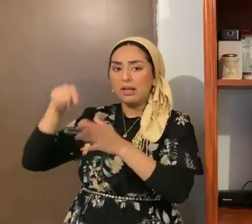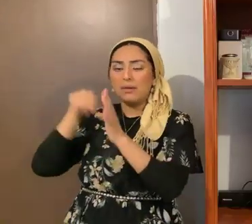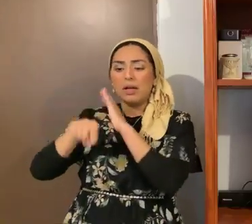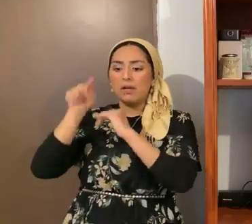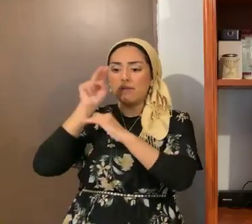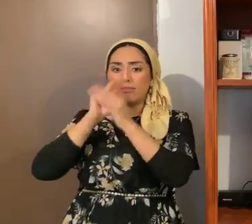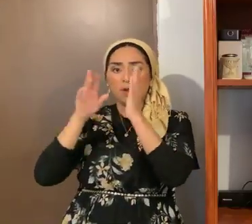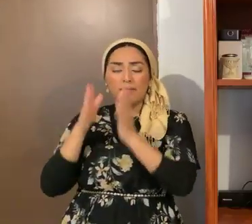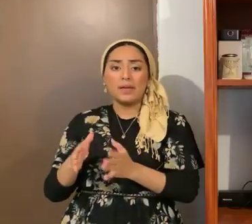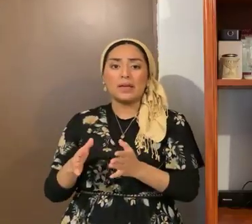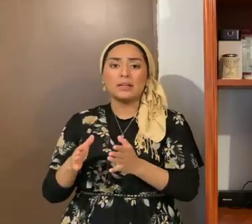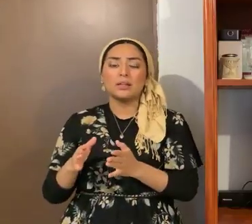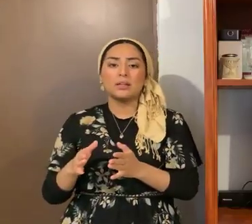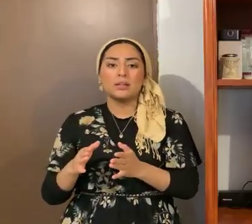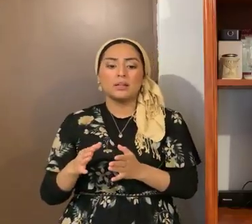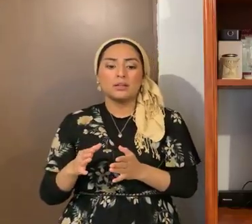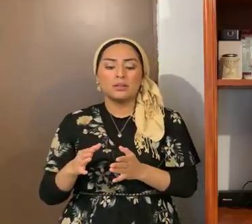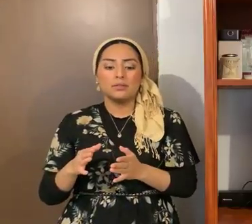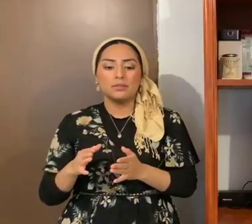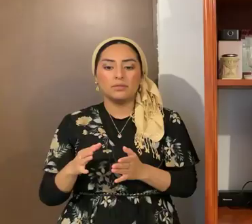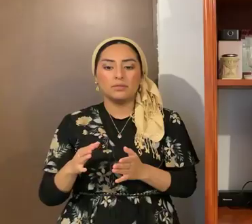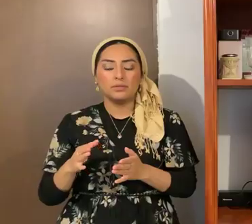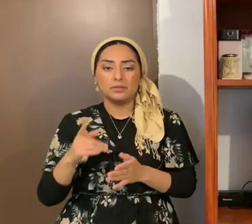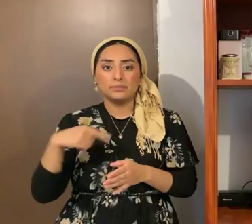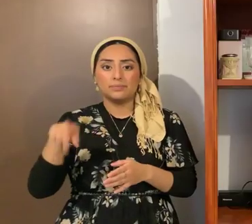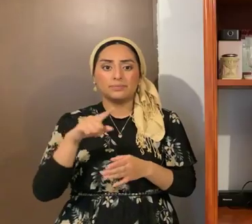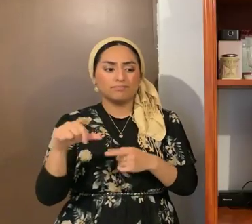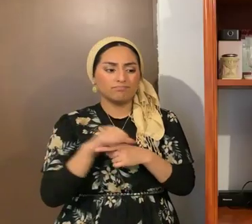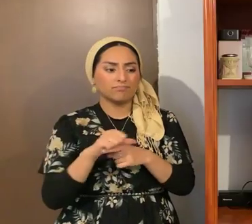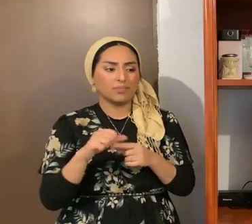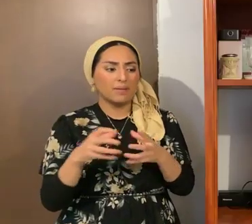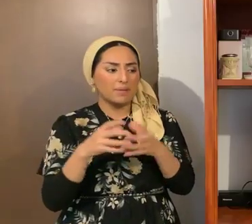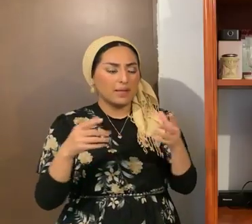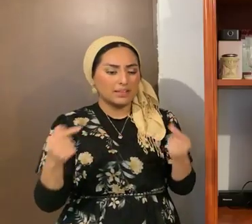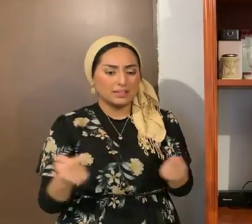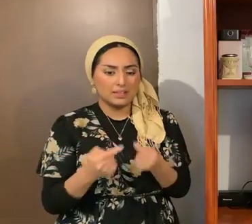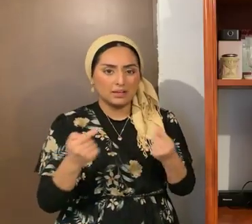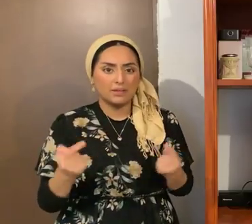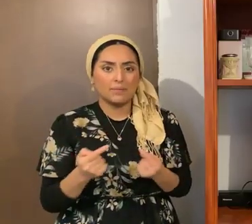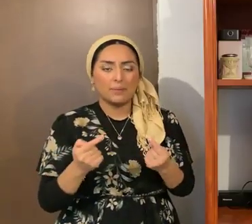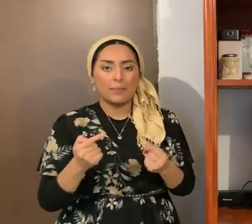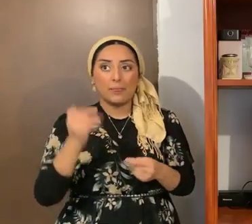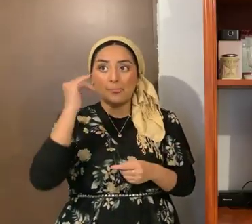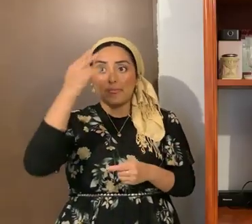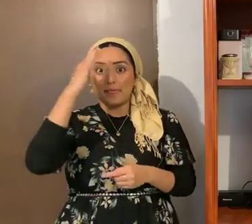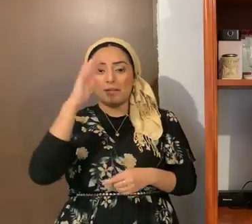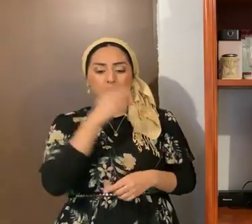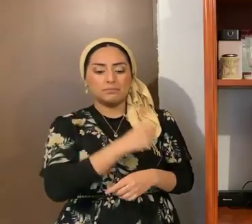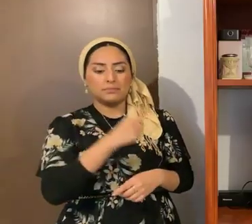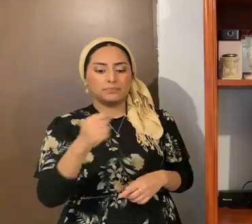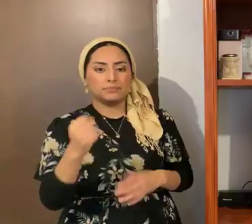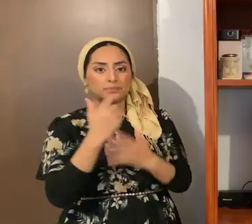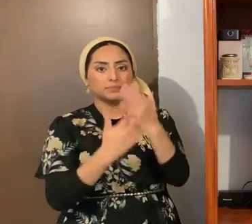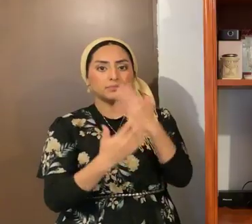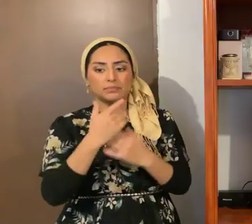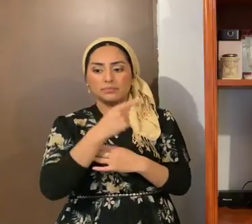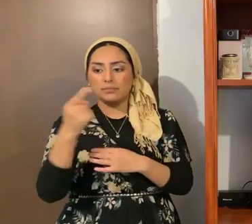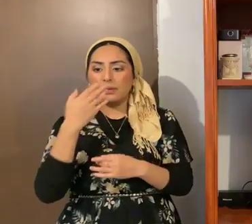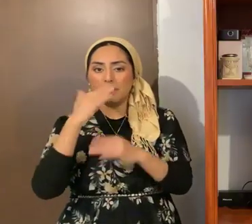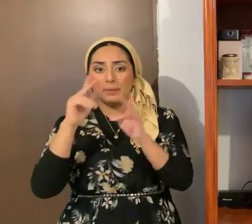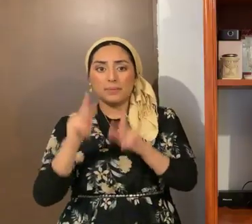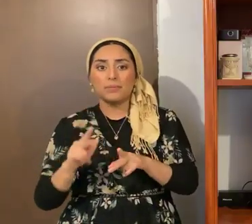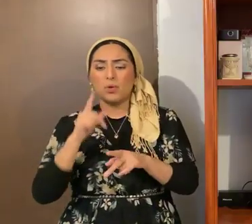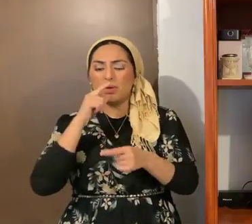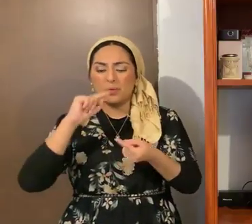protestaban contra ellos para convertirlos a ti, e hicieron grandes abominaciones. Entonces los entregaste en mano de sus enemigos, los cuales